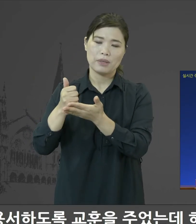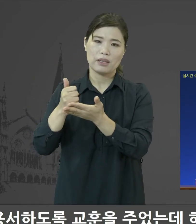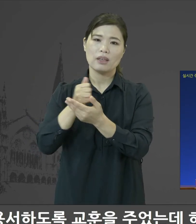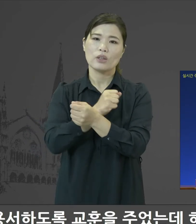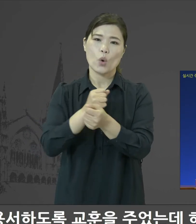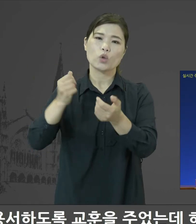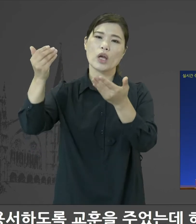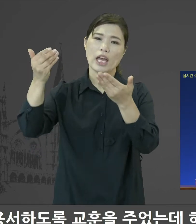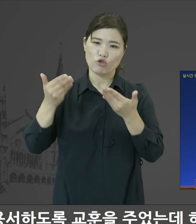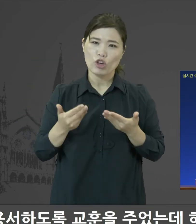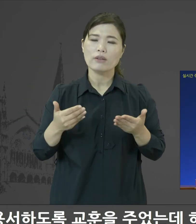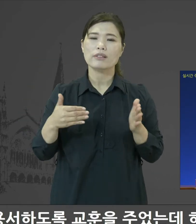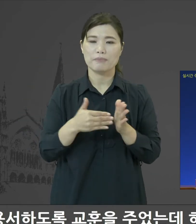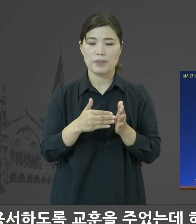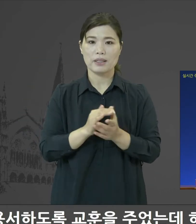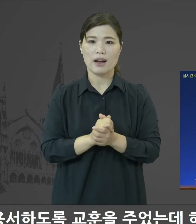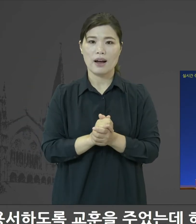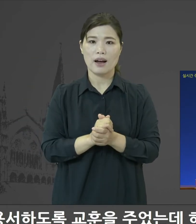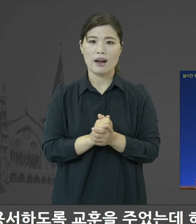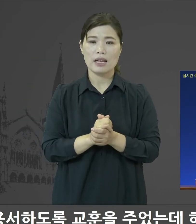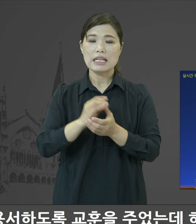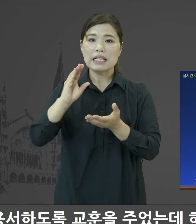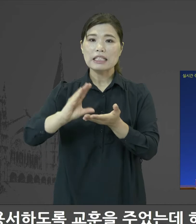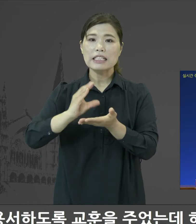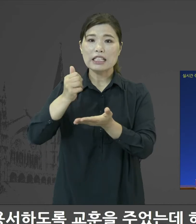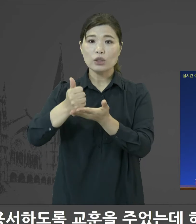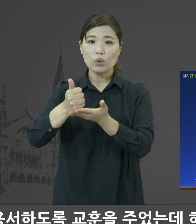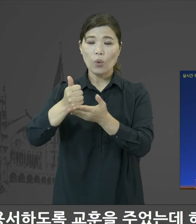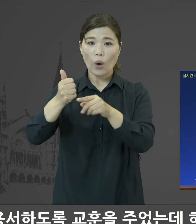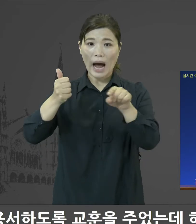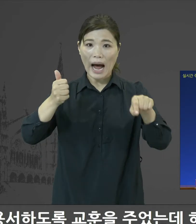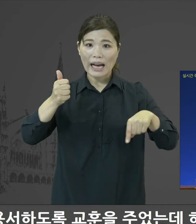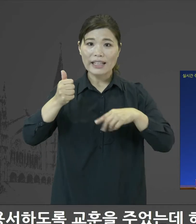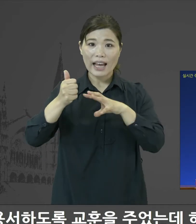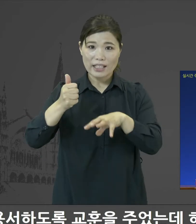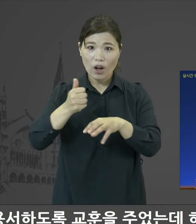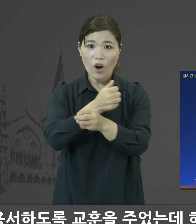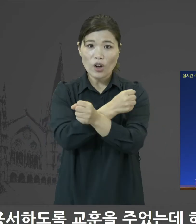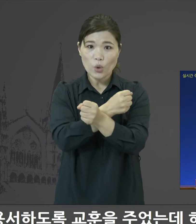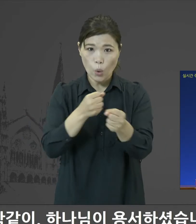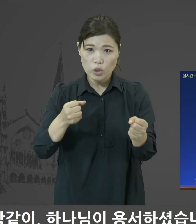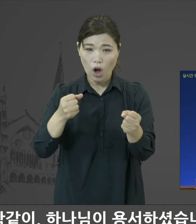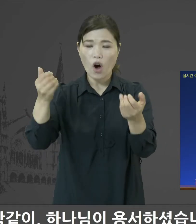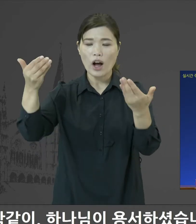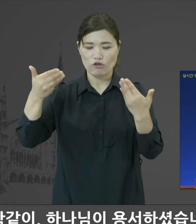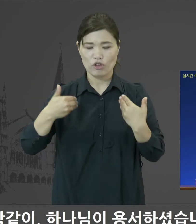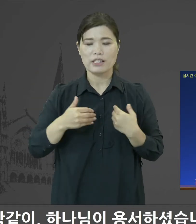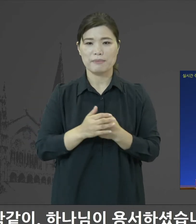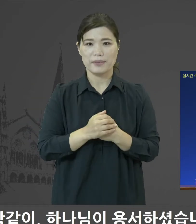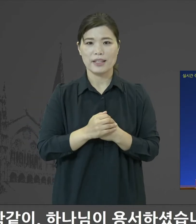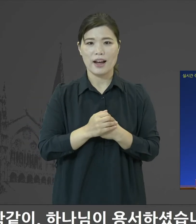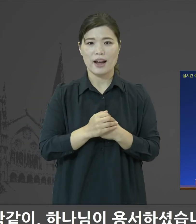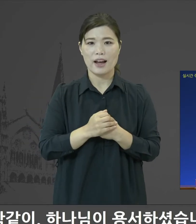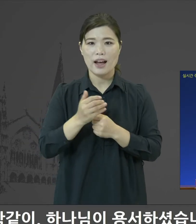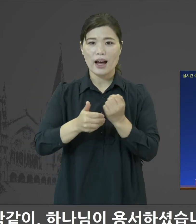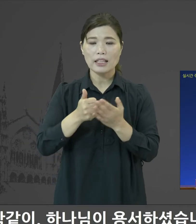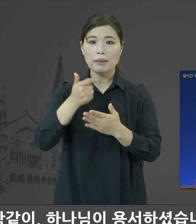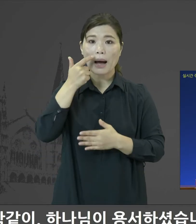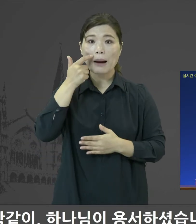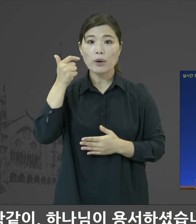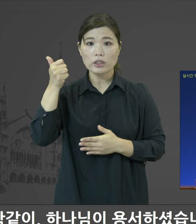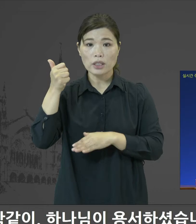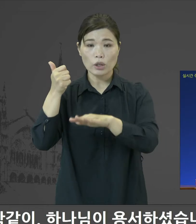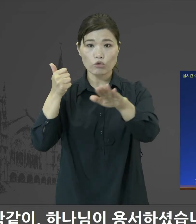어떻게 용서하셨습니까? 그리스도 안에서 용서하셨습니다. 그리스도를 통해서 하나님 아버지께서